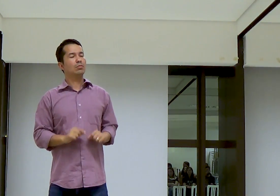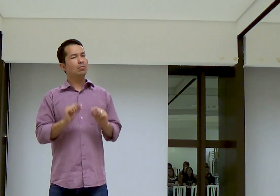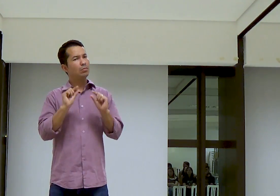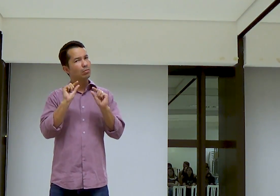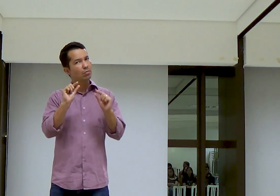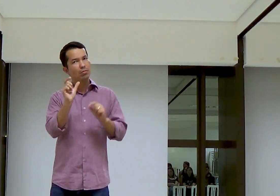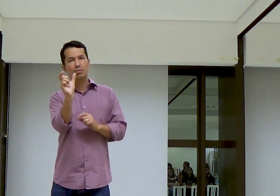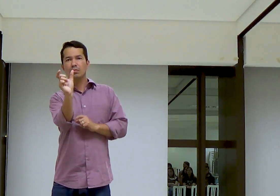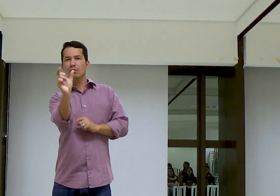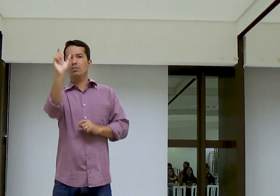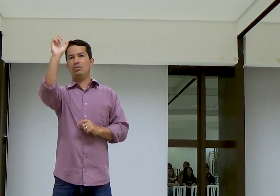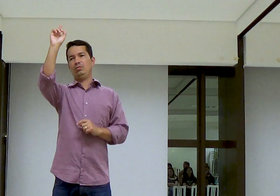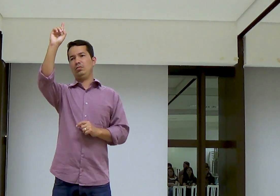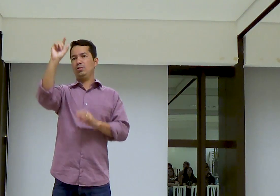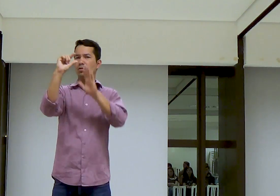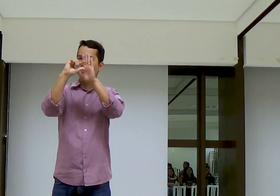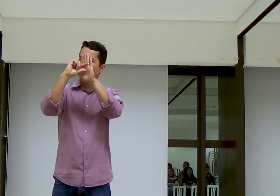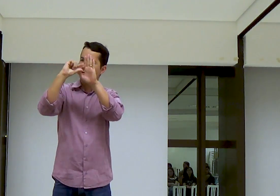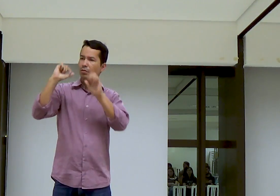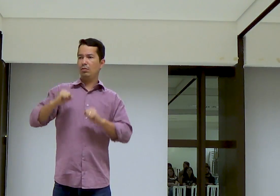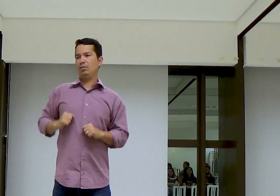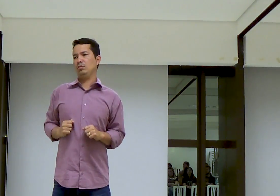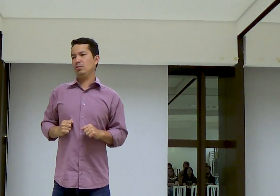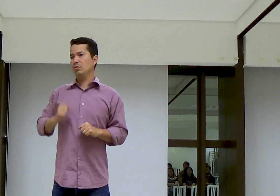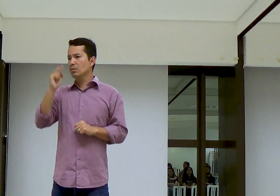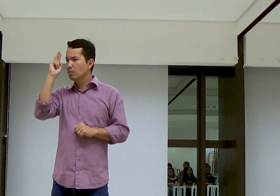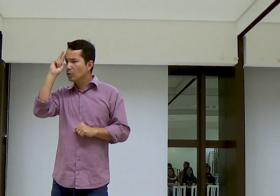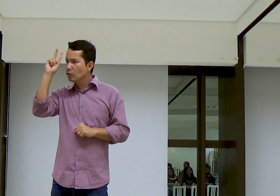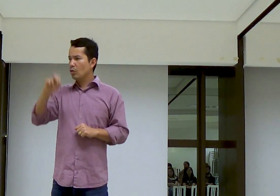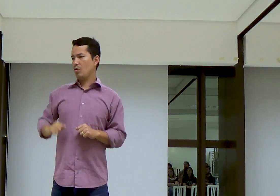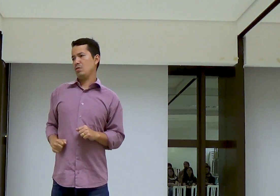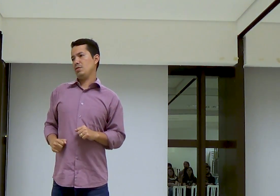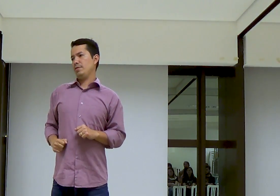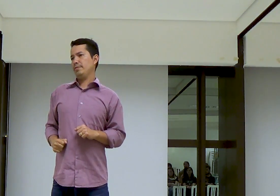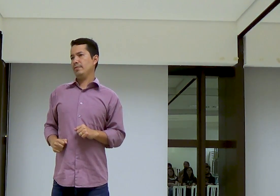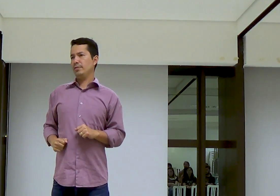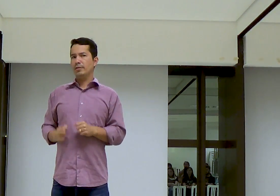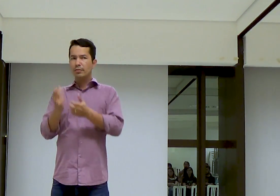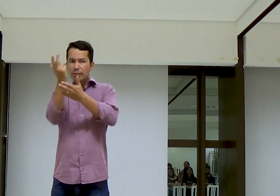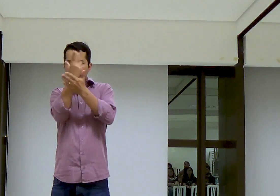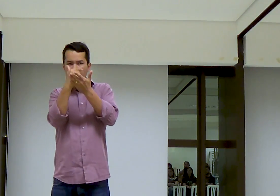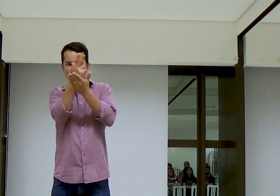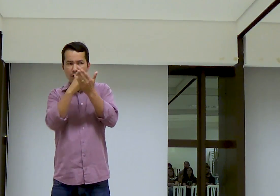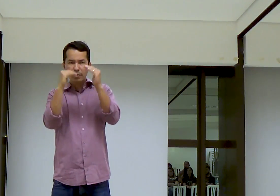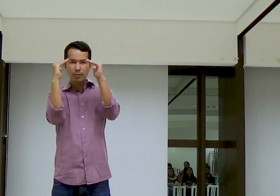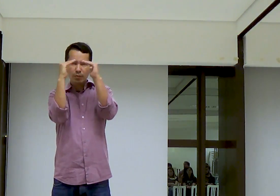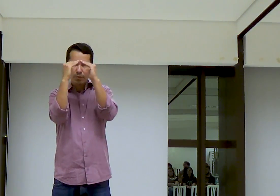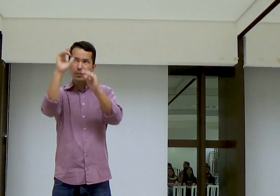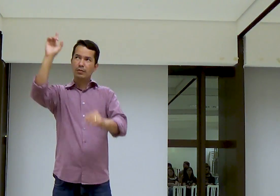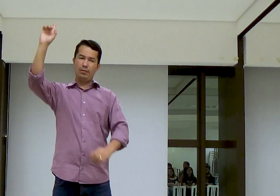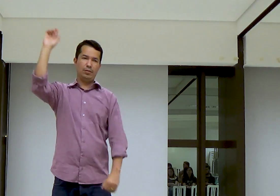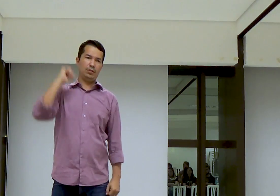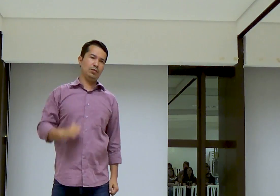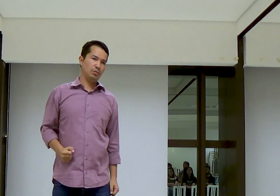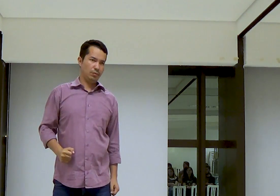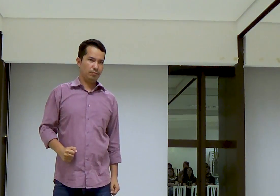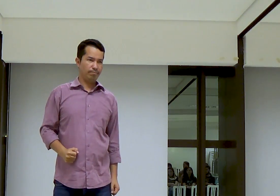muitas pessoas usam, têm essas coisas e elas podem anunciar a palavra de Deus.